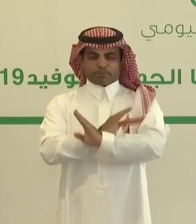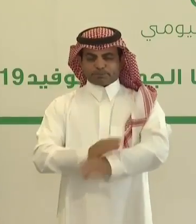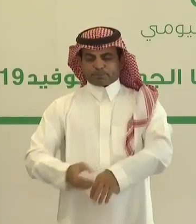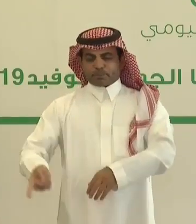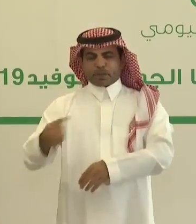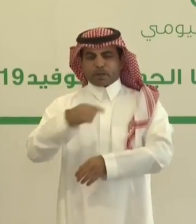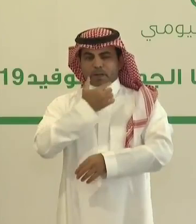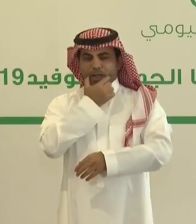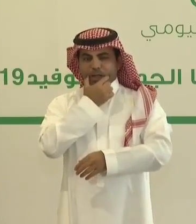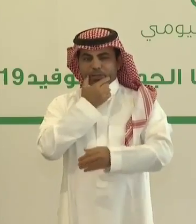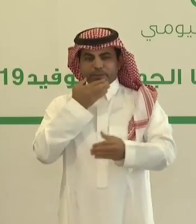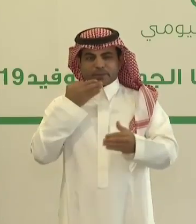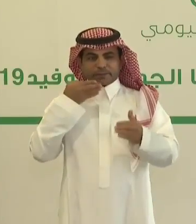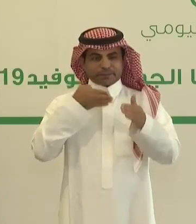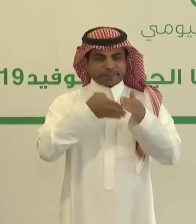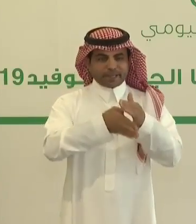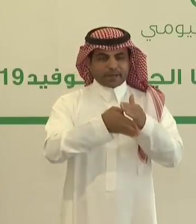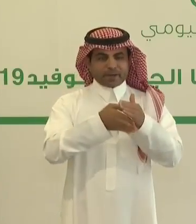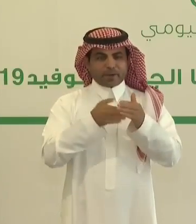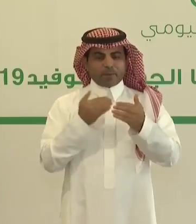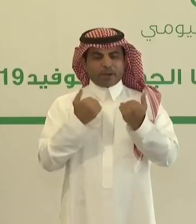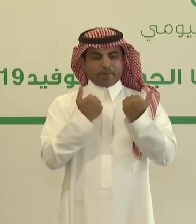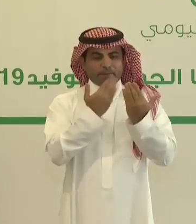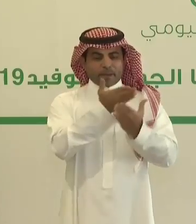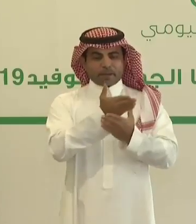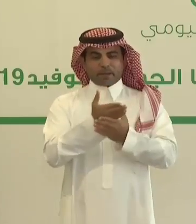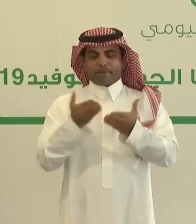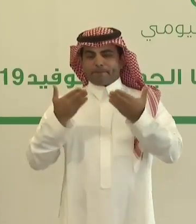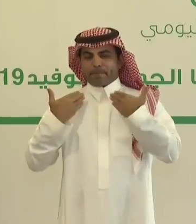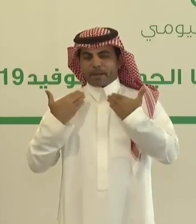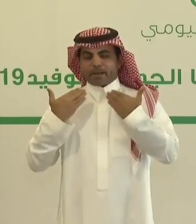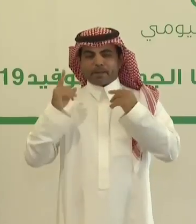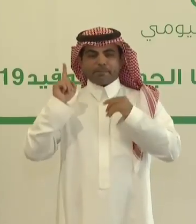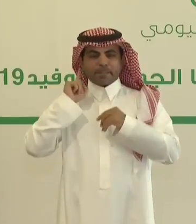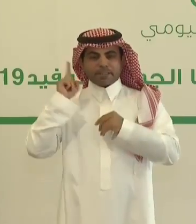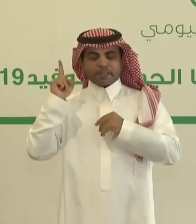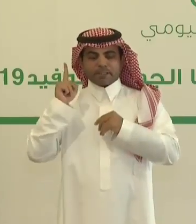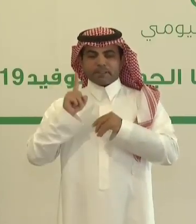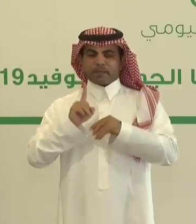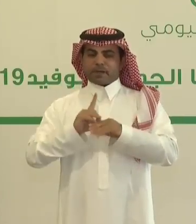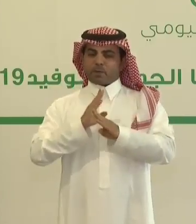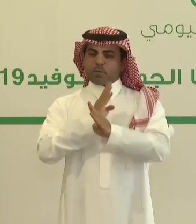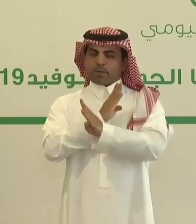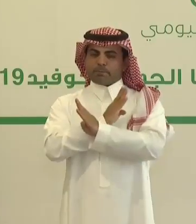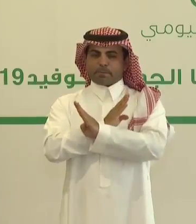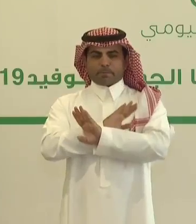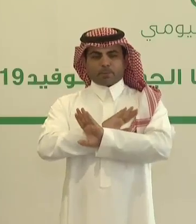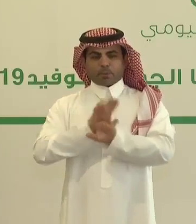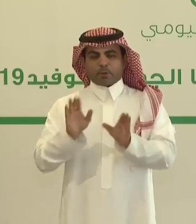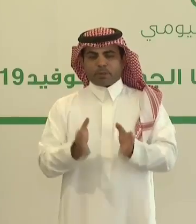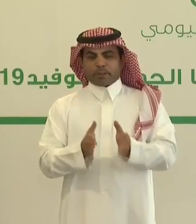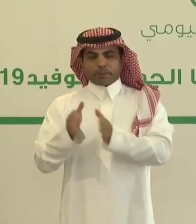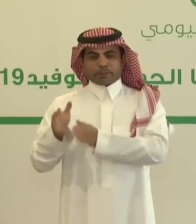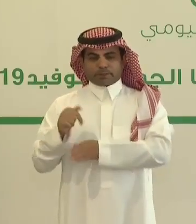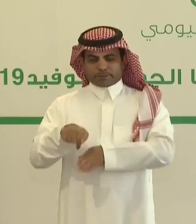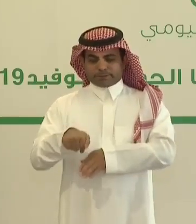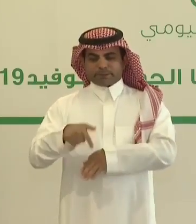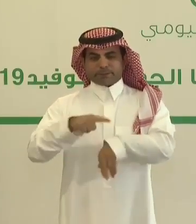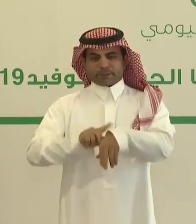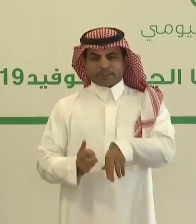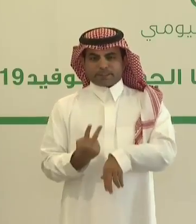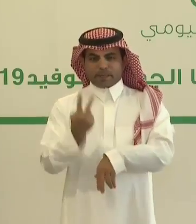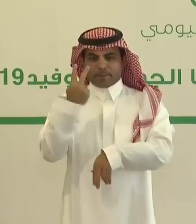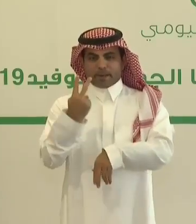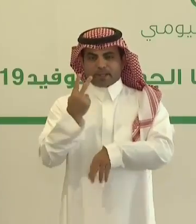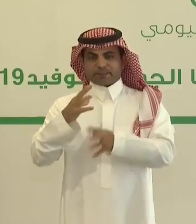من مدينة الرياض، مدينة مكة المكرمة، كذلك مدينة المدينة المنورة. وسنعلن لاحقا اليوم إن شاء الله في مؤتمر في الساعة 7